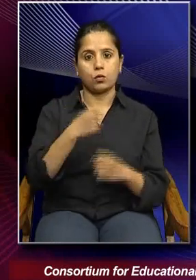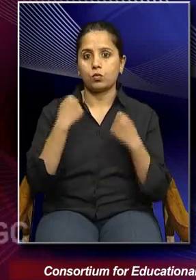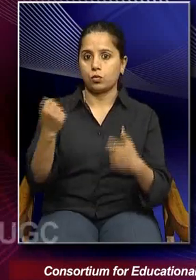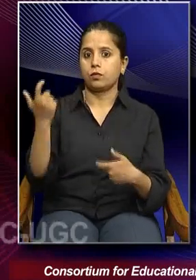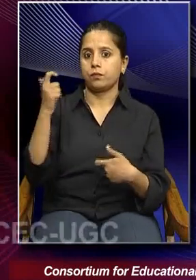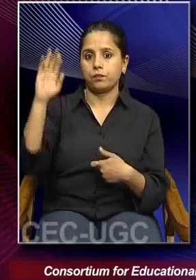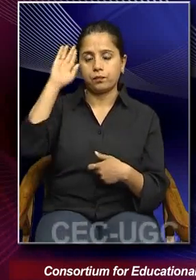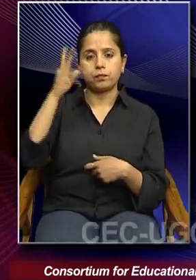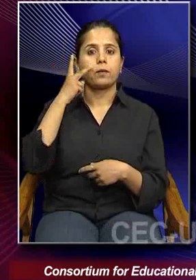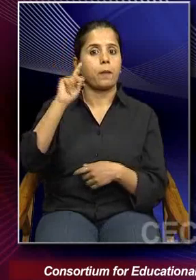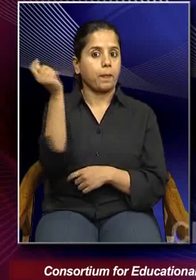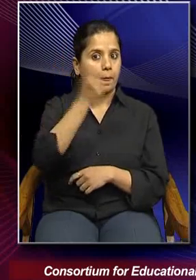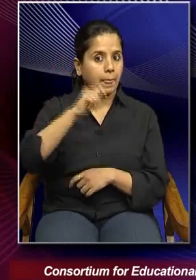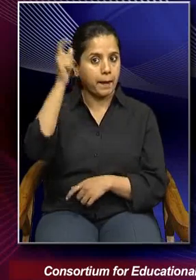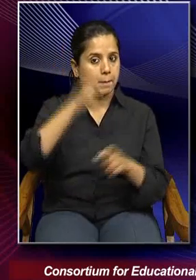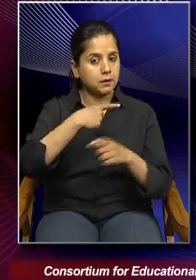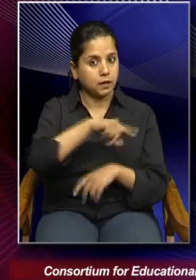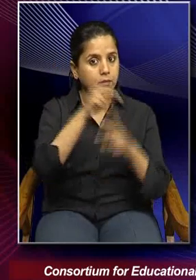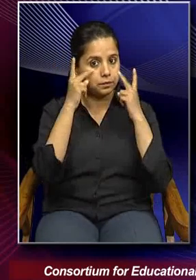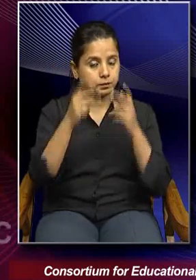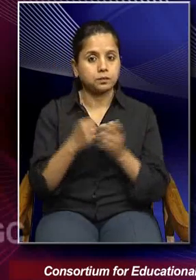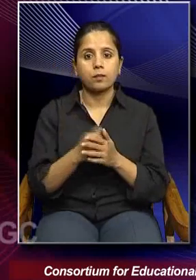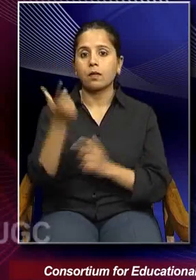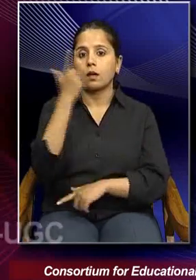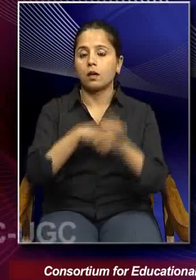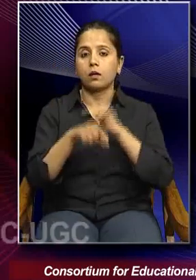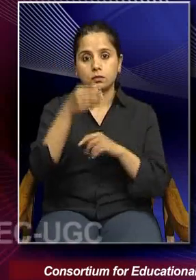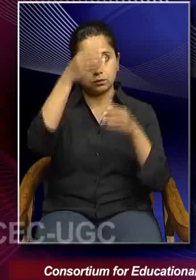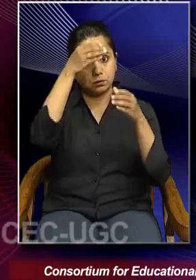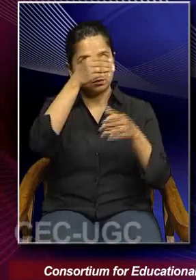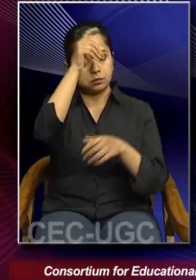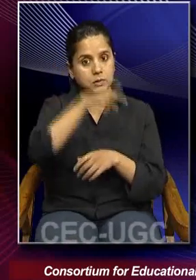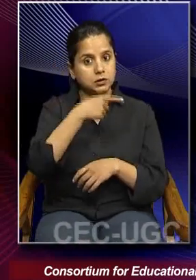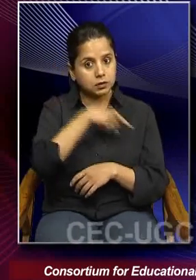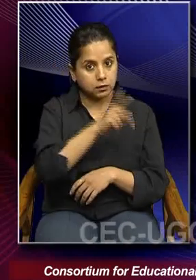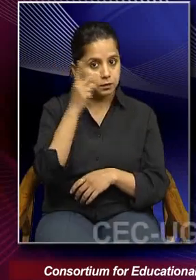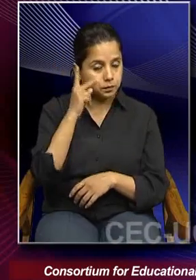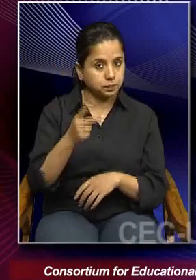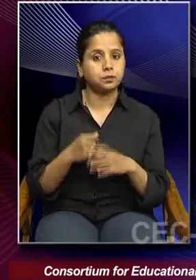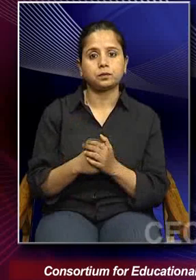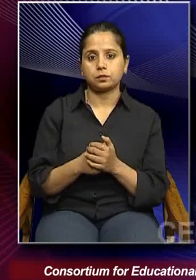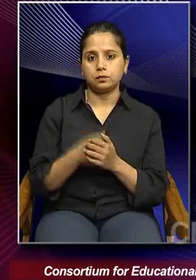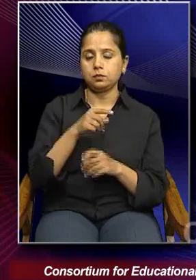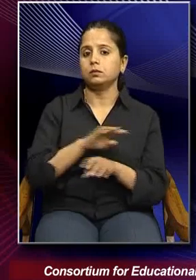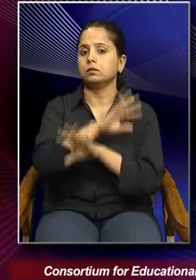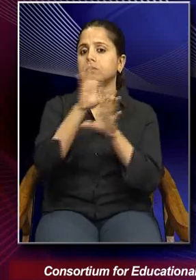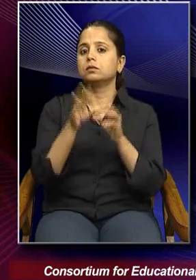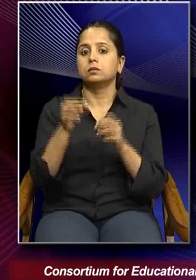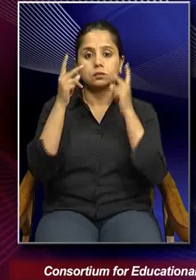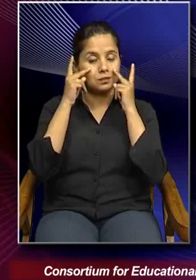क्रांतिकारी के रूप में भाषाविद के रूप में और इन सब के साथ-साथ